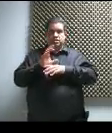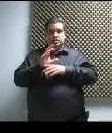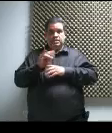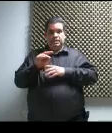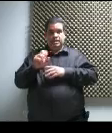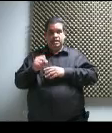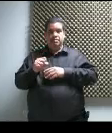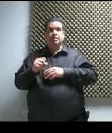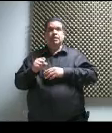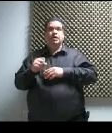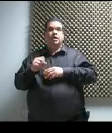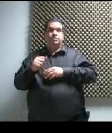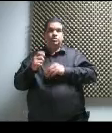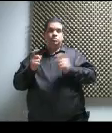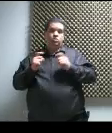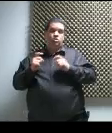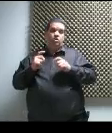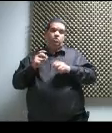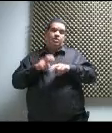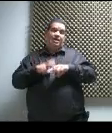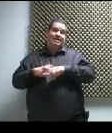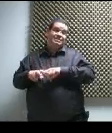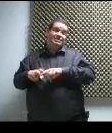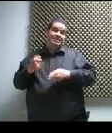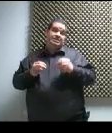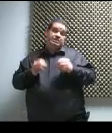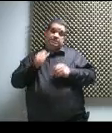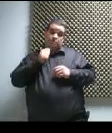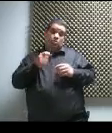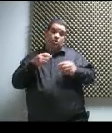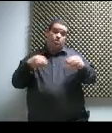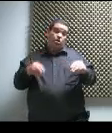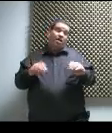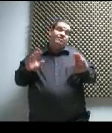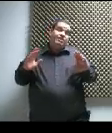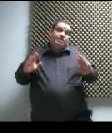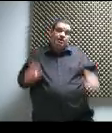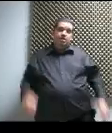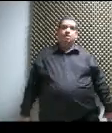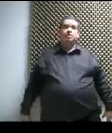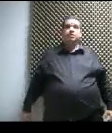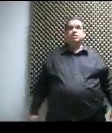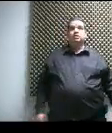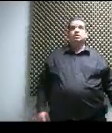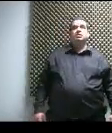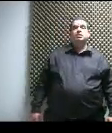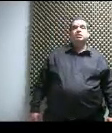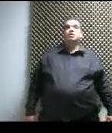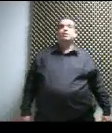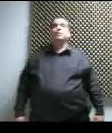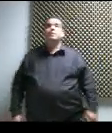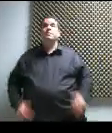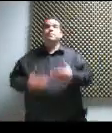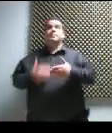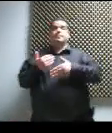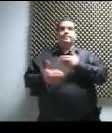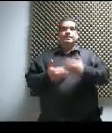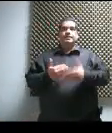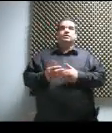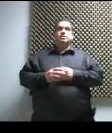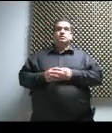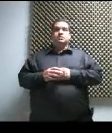Cari Biel nos puede donar una silla. Si vos, las butacas, si vos que no las vendas. He hecho gestiones con el